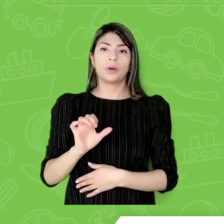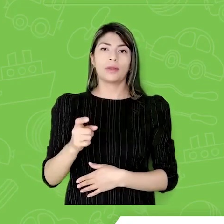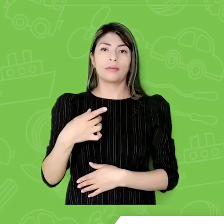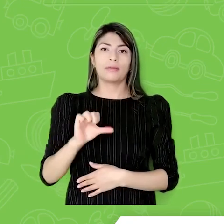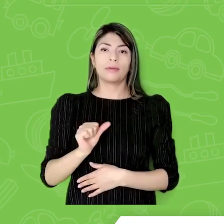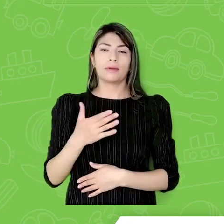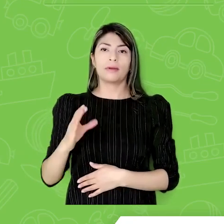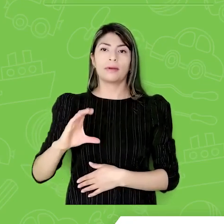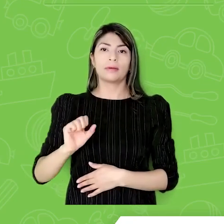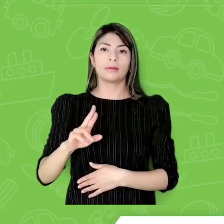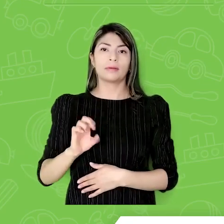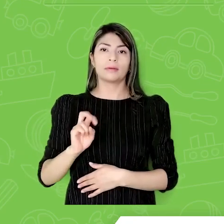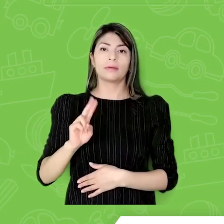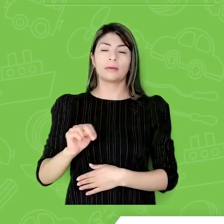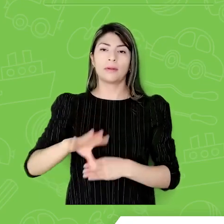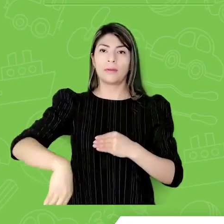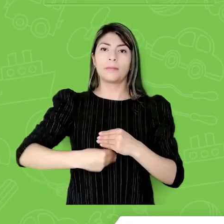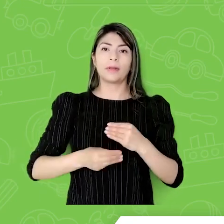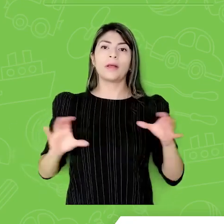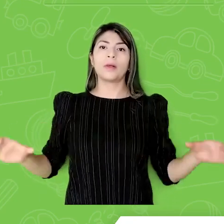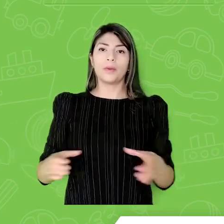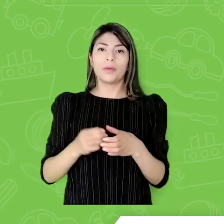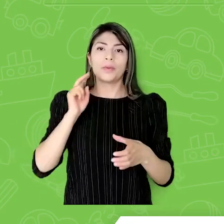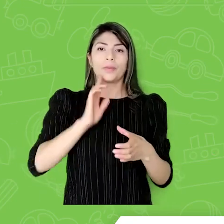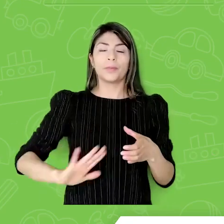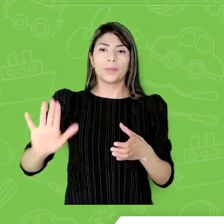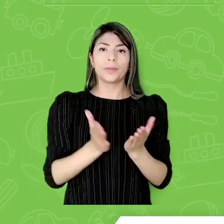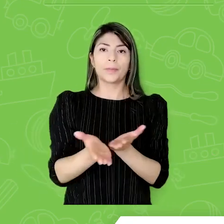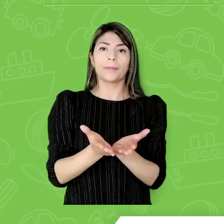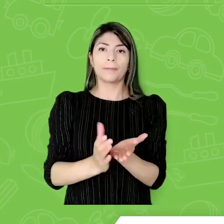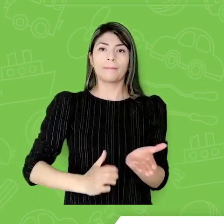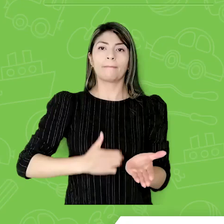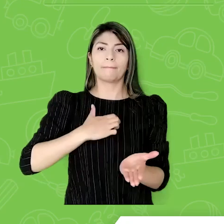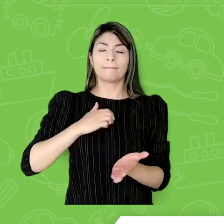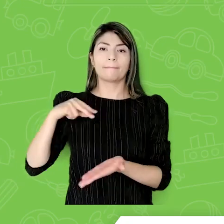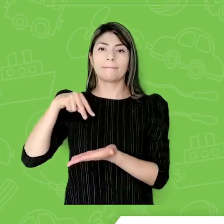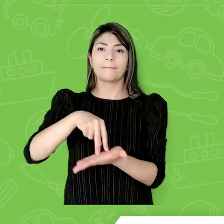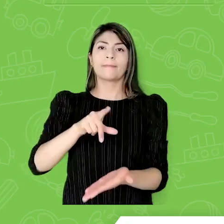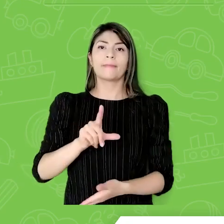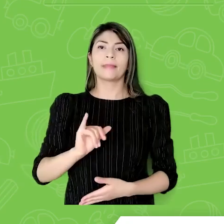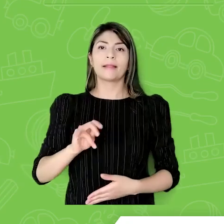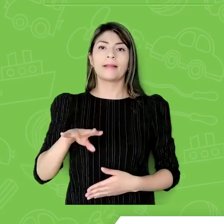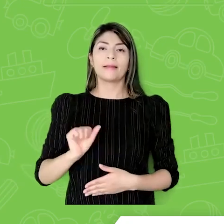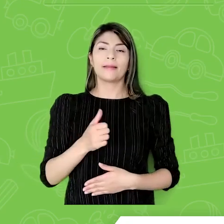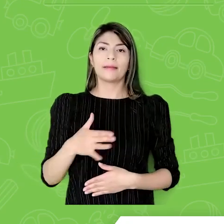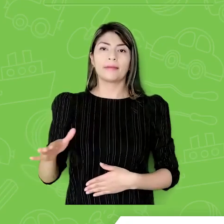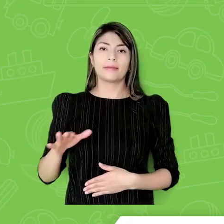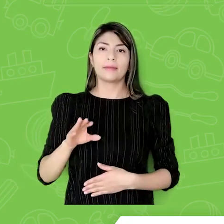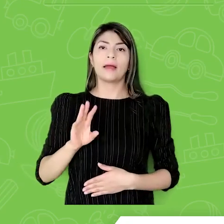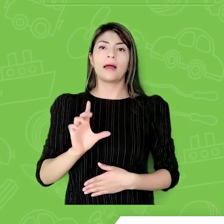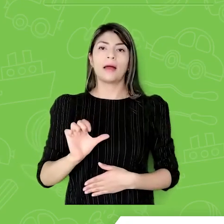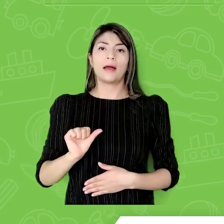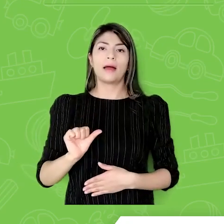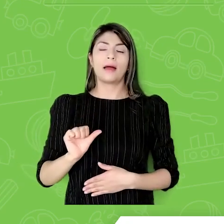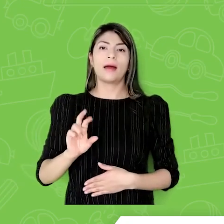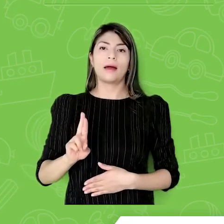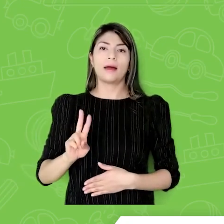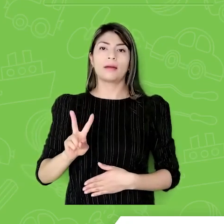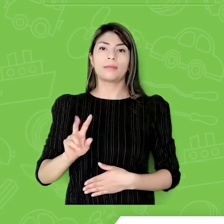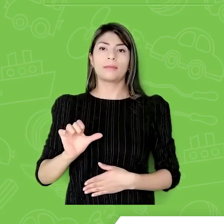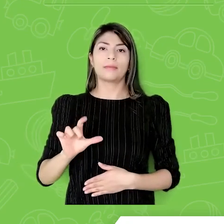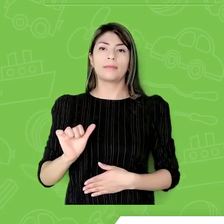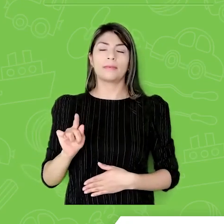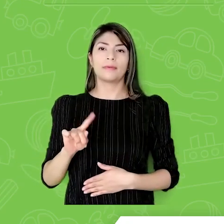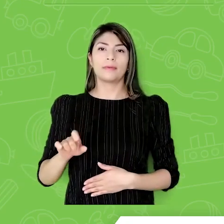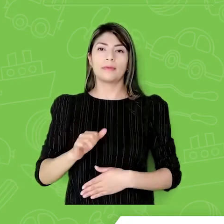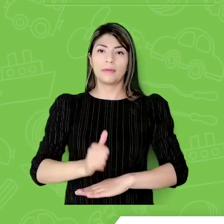cúmplase. Jorge A. Ortega Cerón. Comisionado. Comisión Nacional del Servicio Civil. Lina